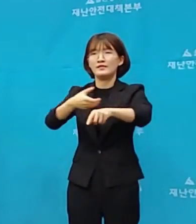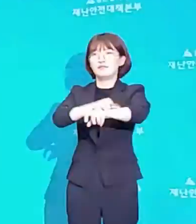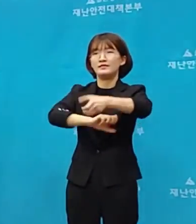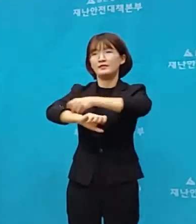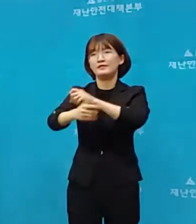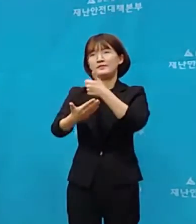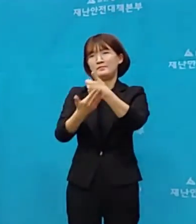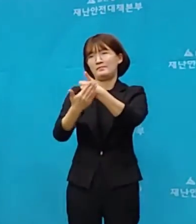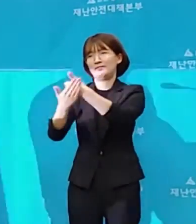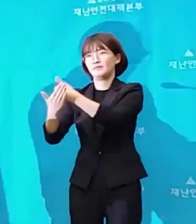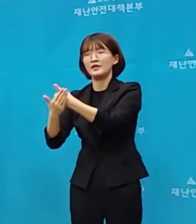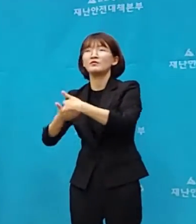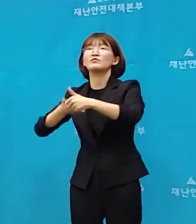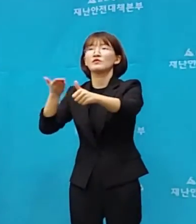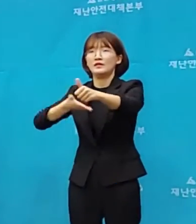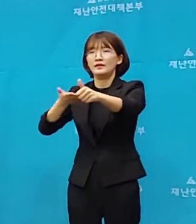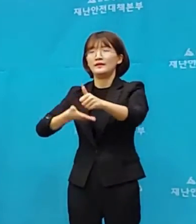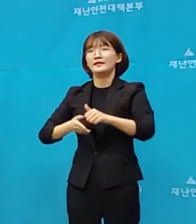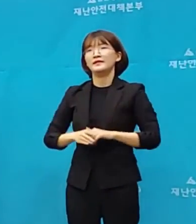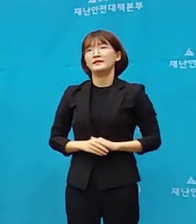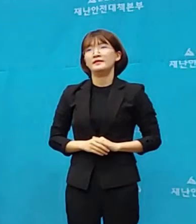주실 것을 당부드립니다.